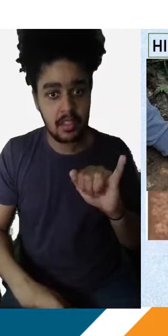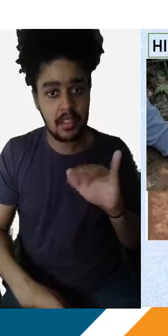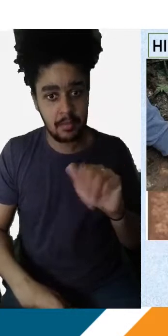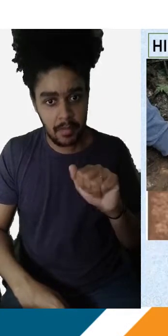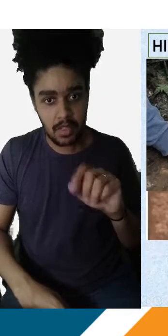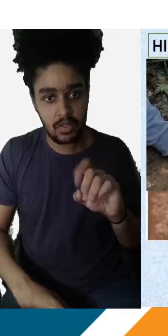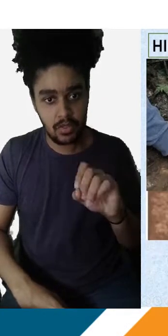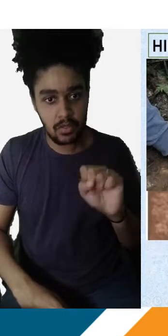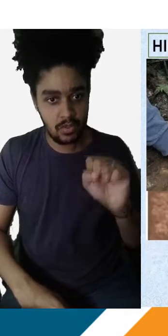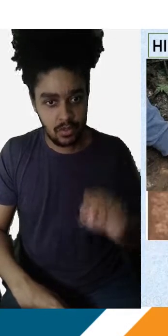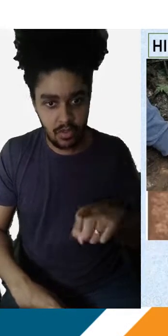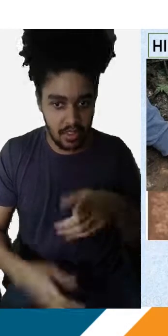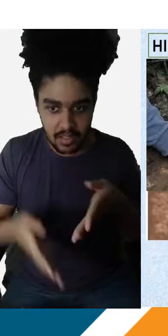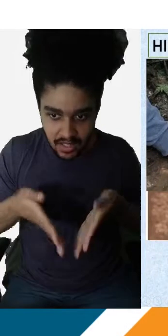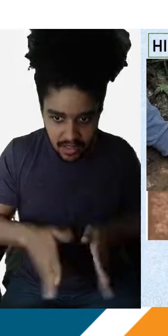nascente dele.